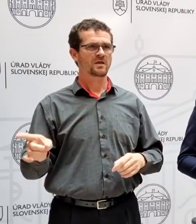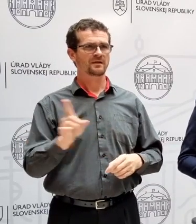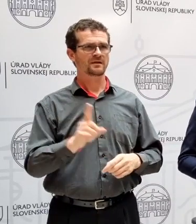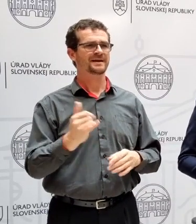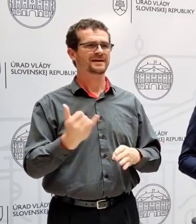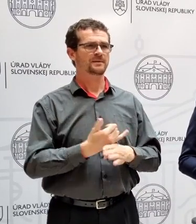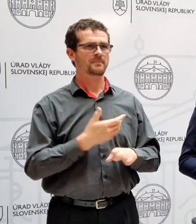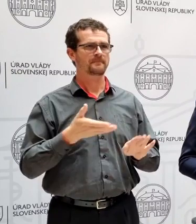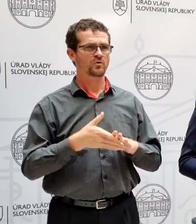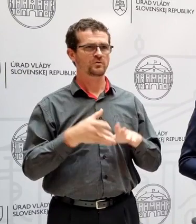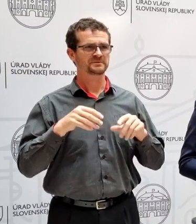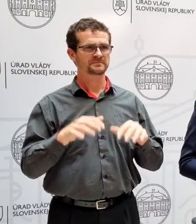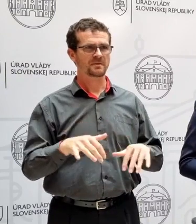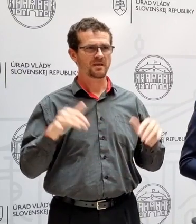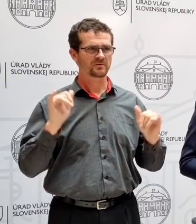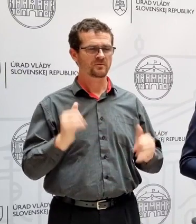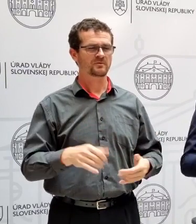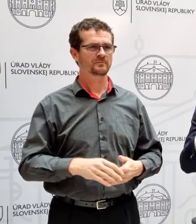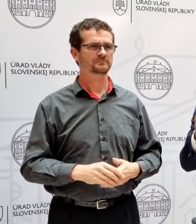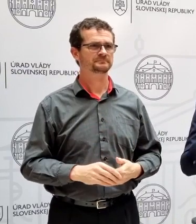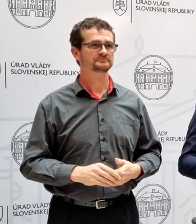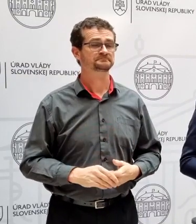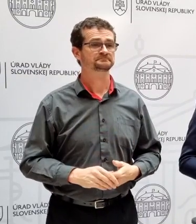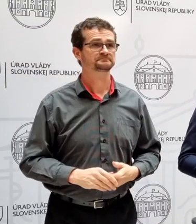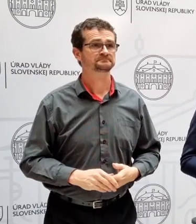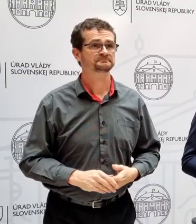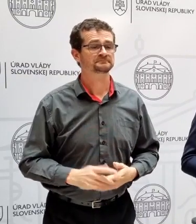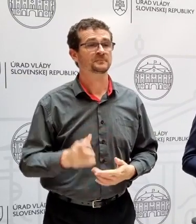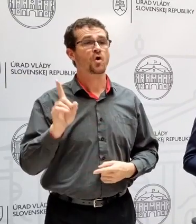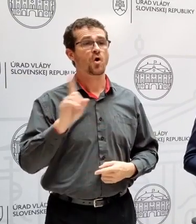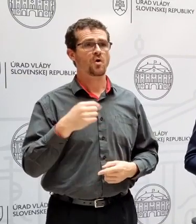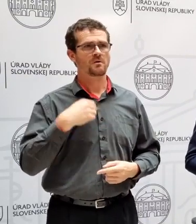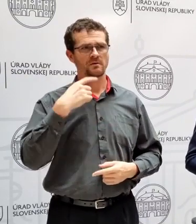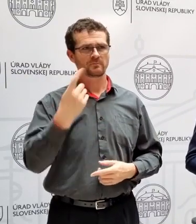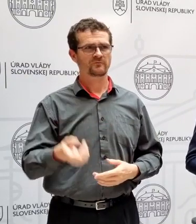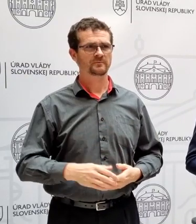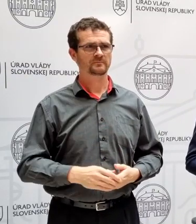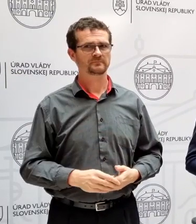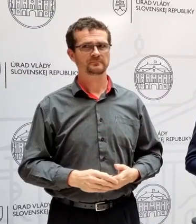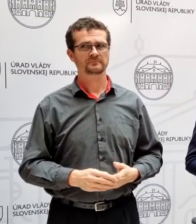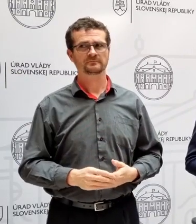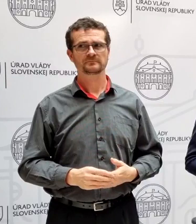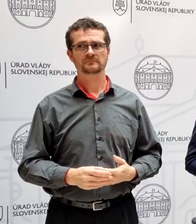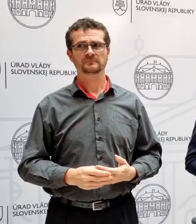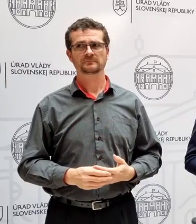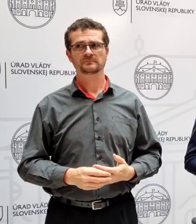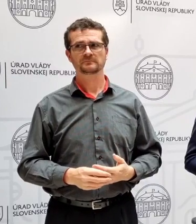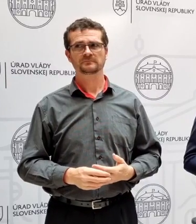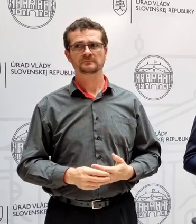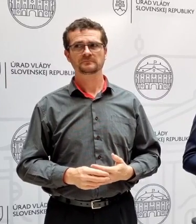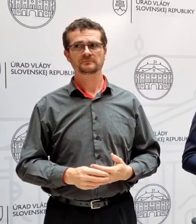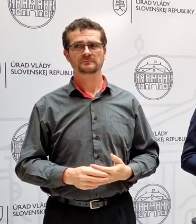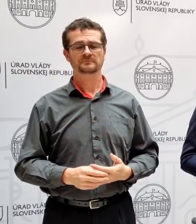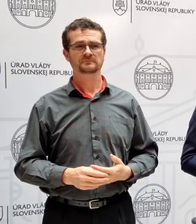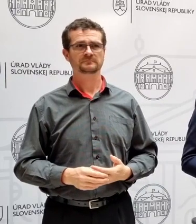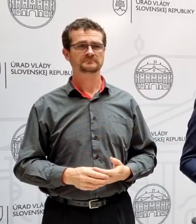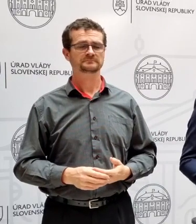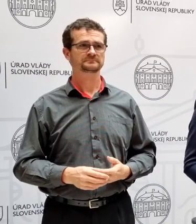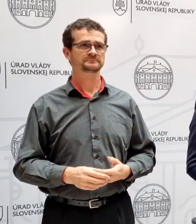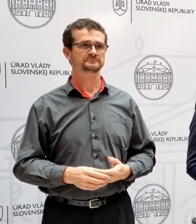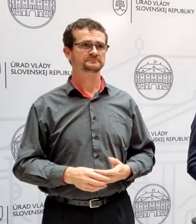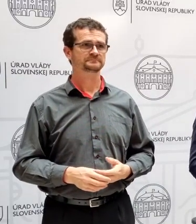tých chýbajúcich podpredsedov parlamentu. A keď sa chcete pýtať koho, tak vám nepoviem. No, ne. Ak